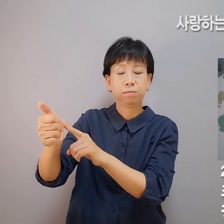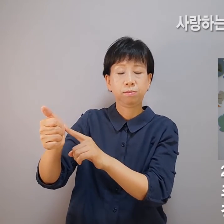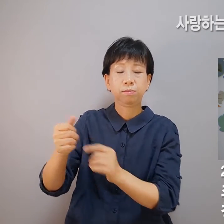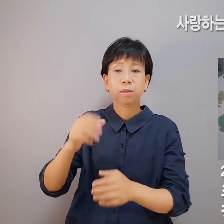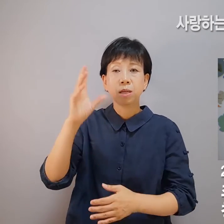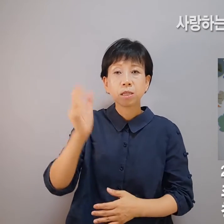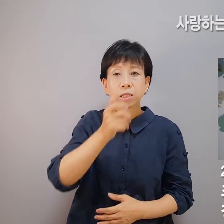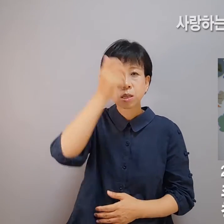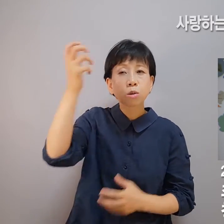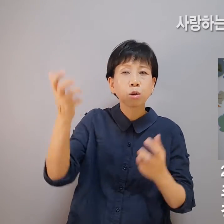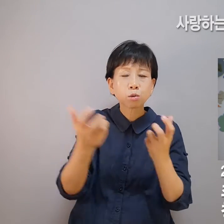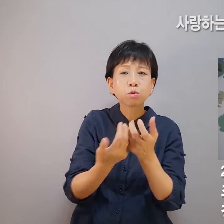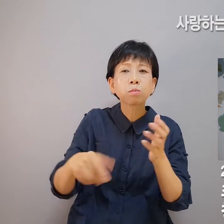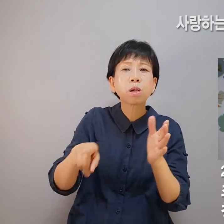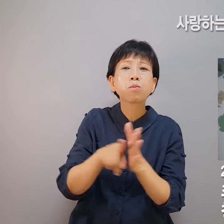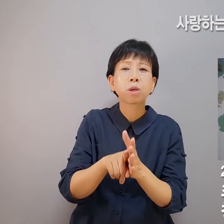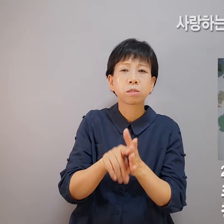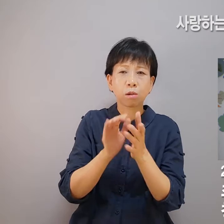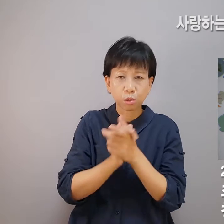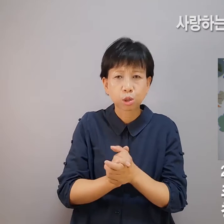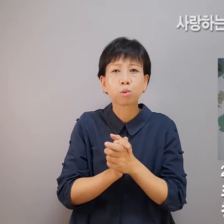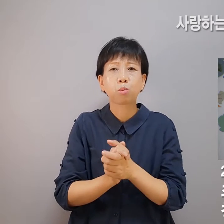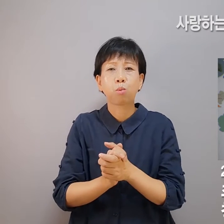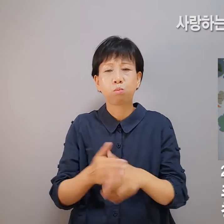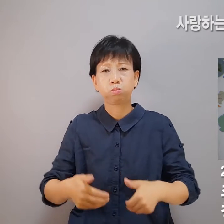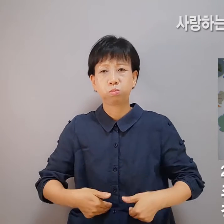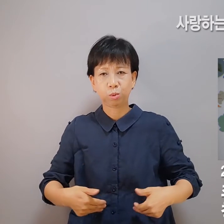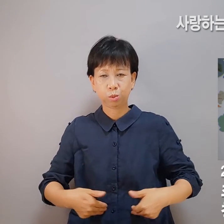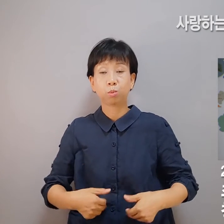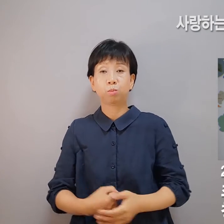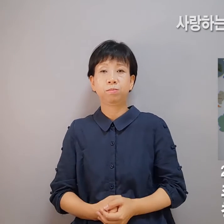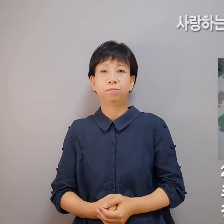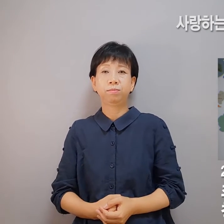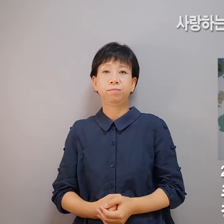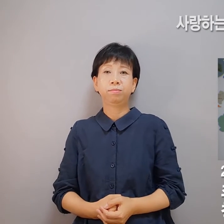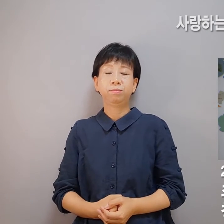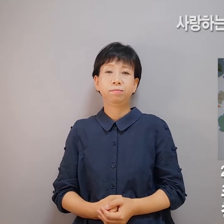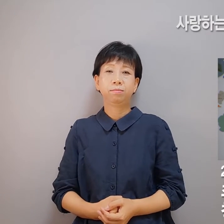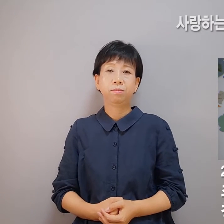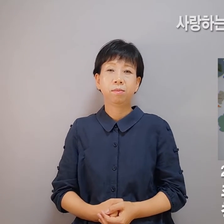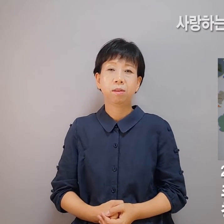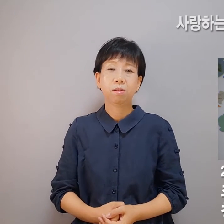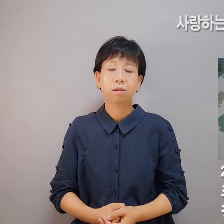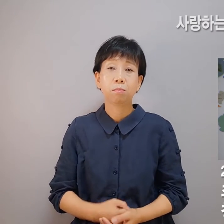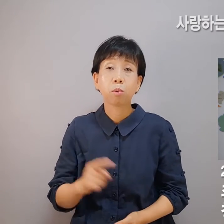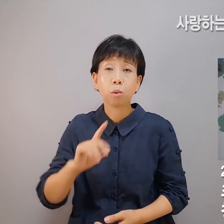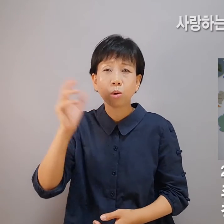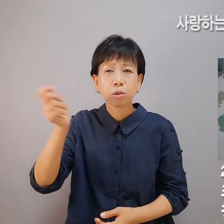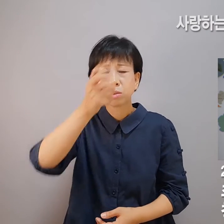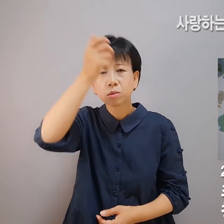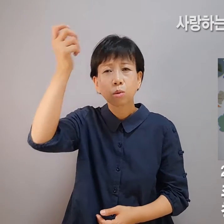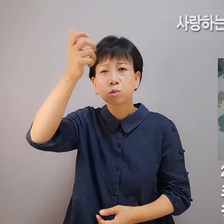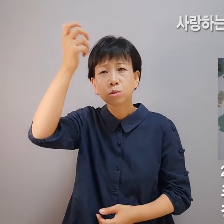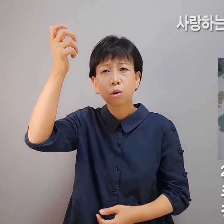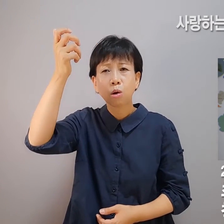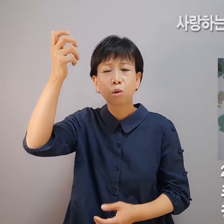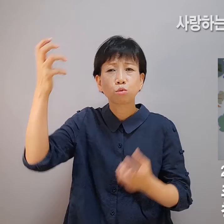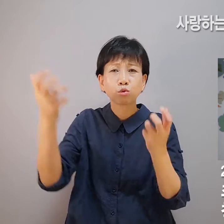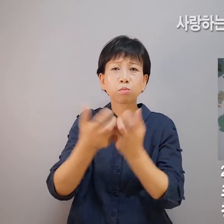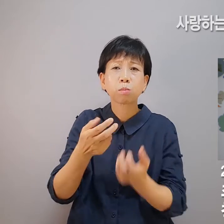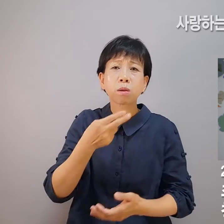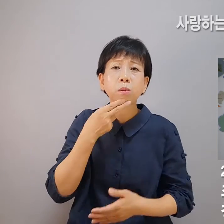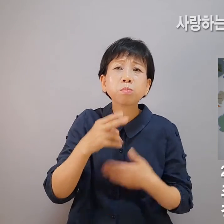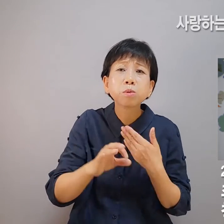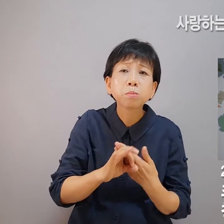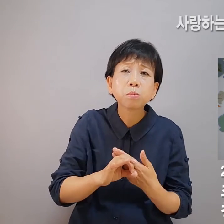성령 충만을 위해서 저 여러분이 날마다 기도해야 돼요. 그렇지 않으면 딴 데가 있어요. 교회에 와 있어야 되는